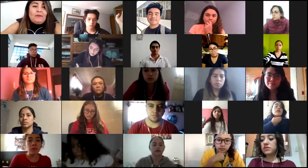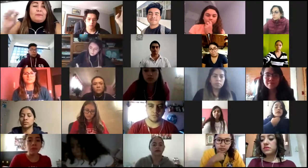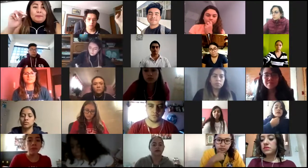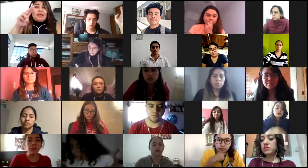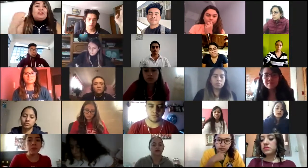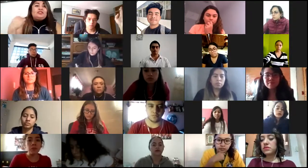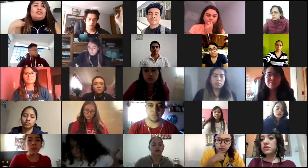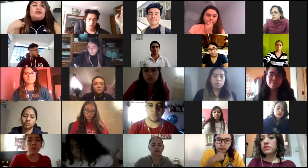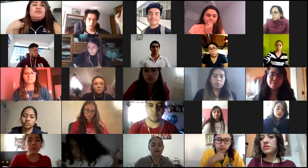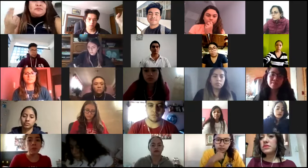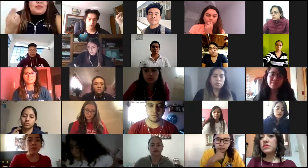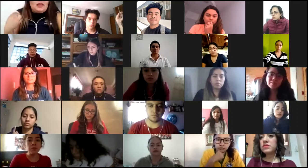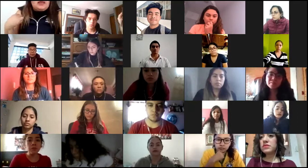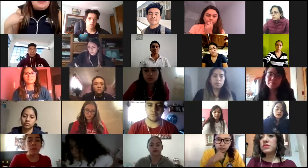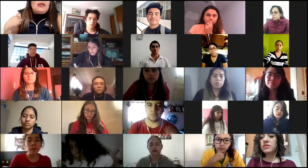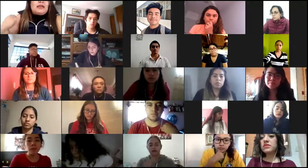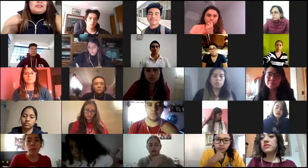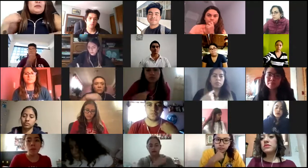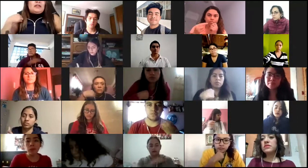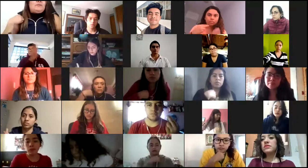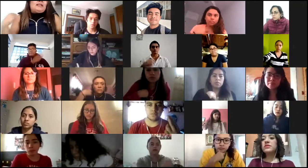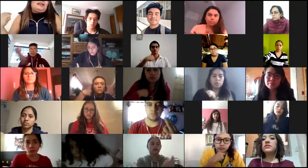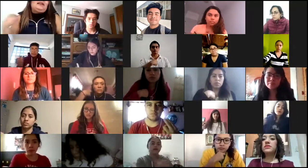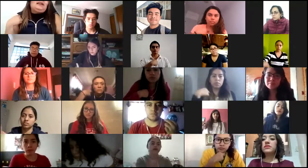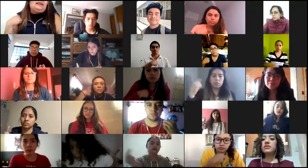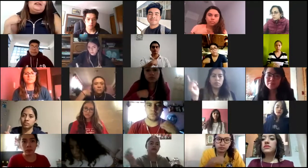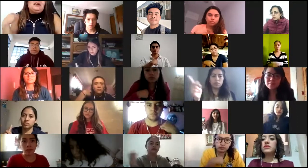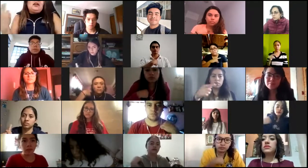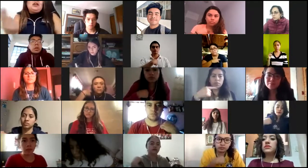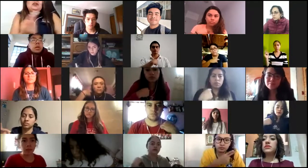¿Ok? Nosotros. Es como eres parte,